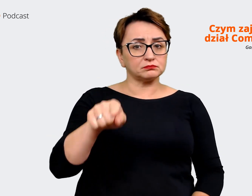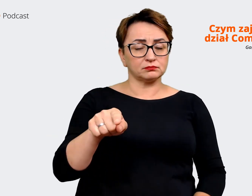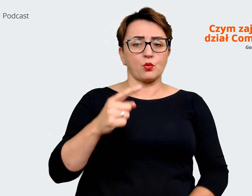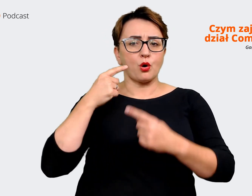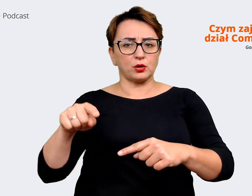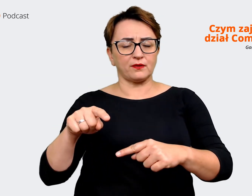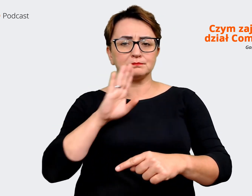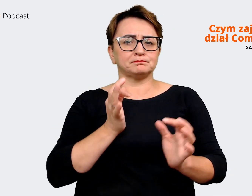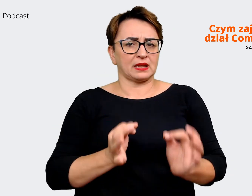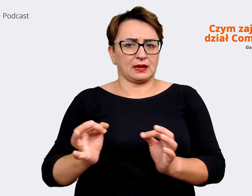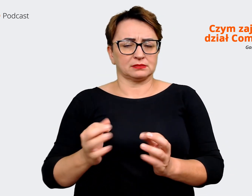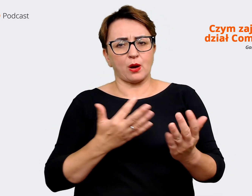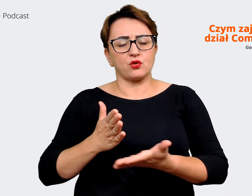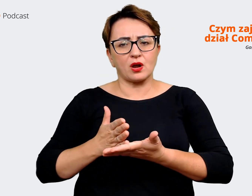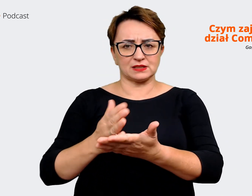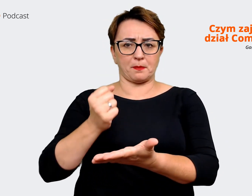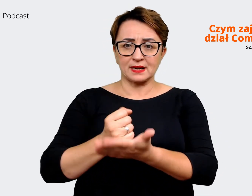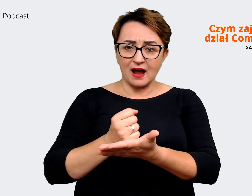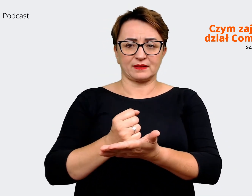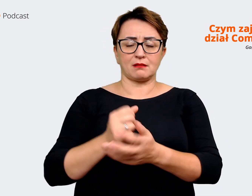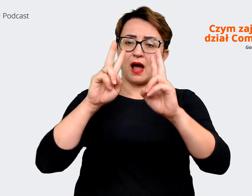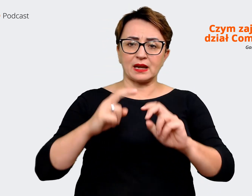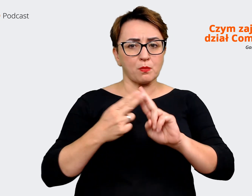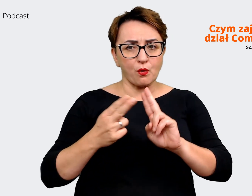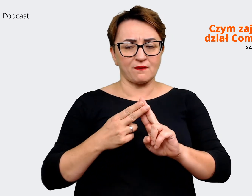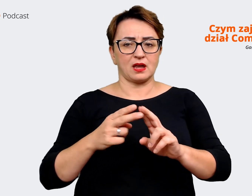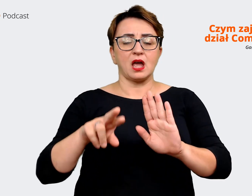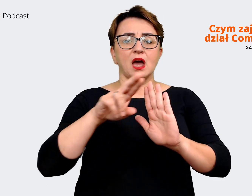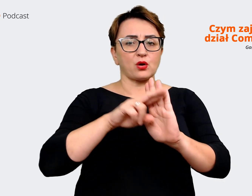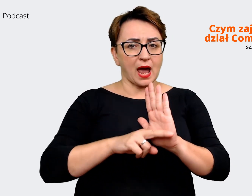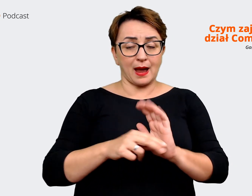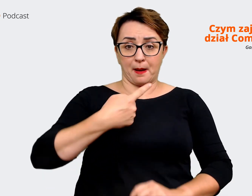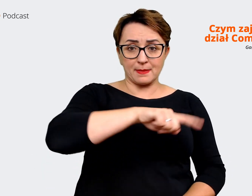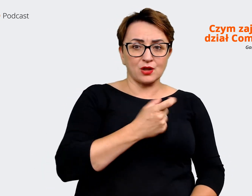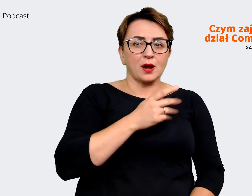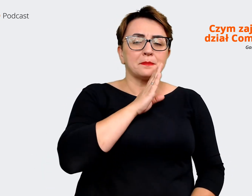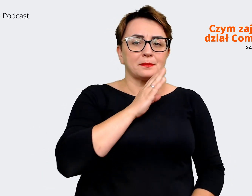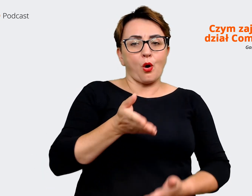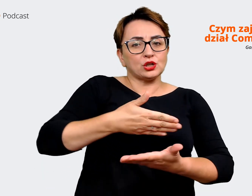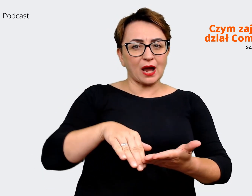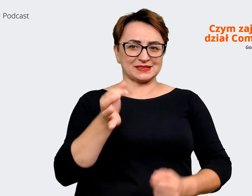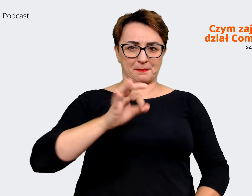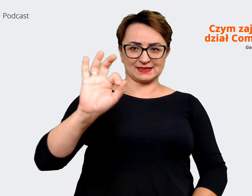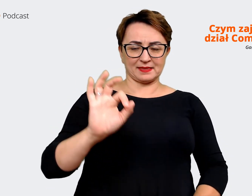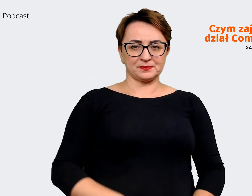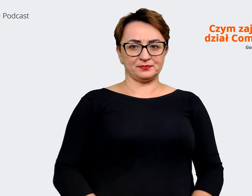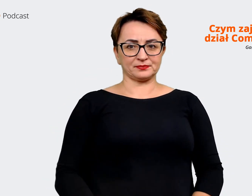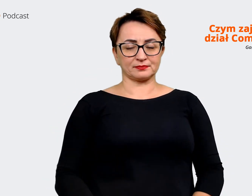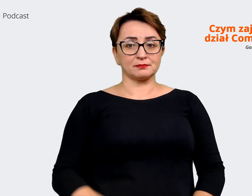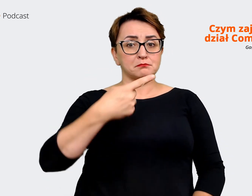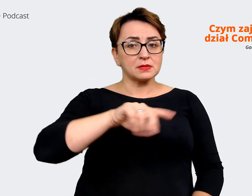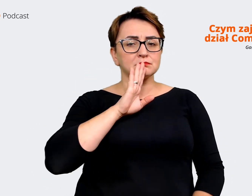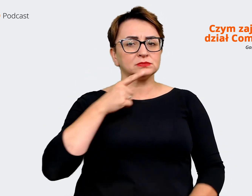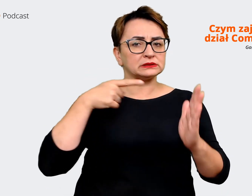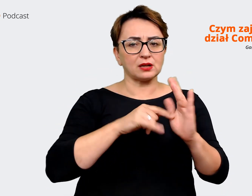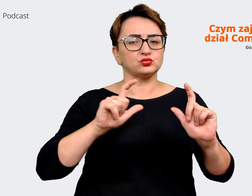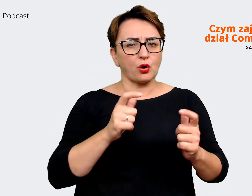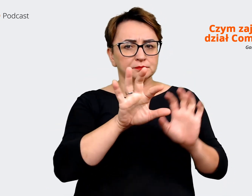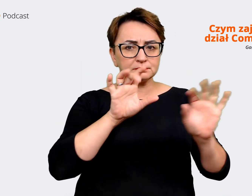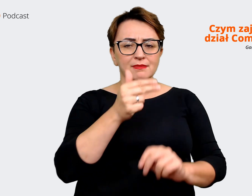prawnego, który odpowiada za taką bieżące doradztwo prawne, analizowanie umów, regulaminów. My jesteśmy trochę takim oddziałem specjalnym,